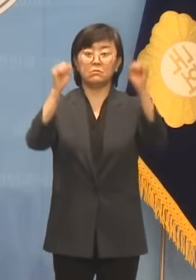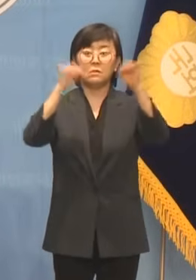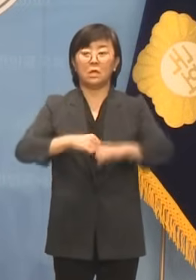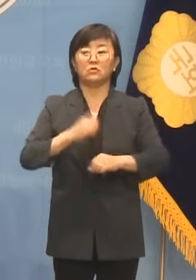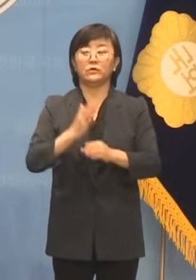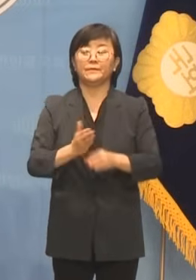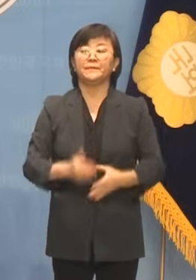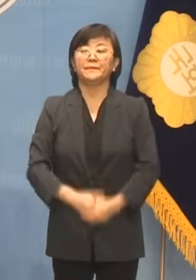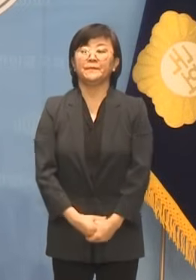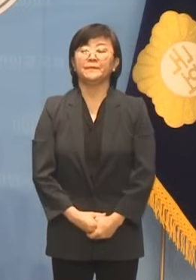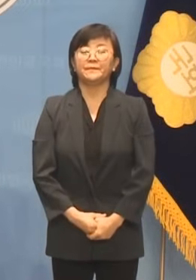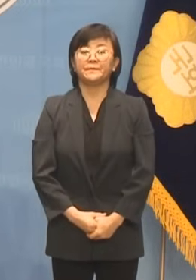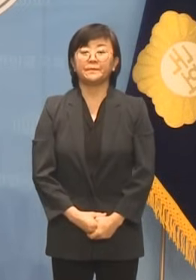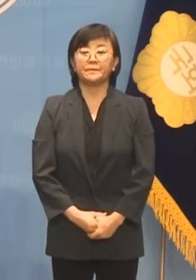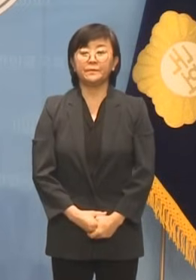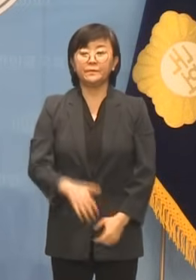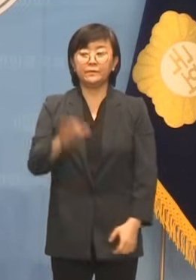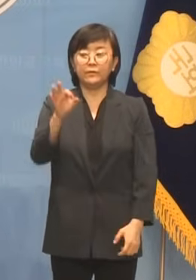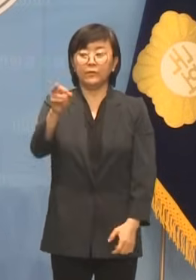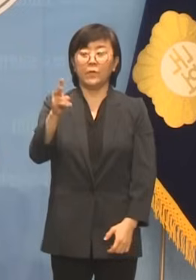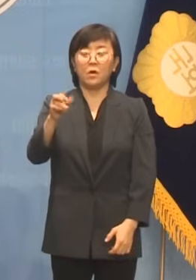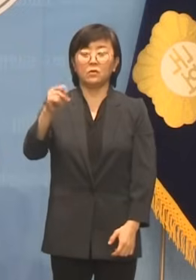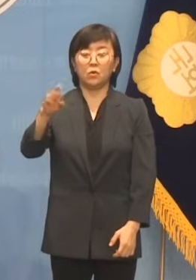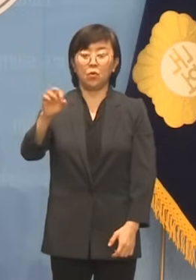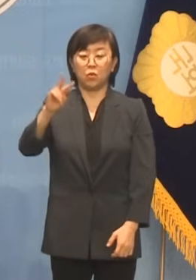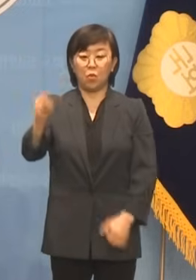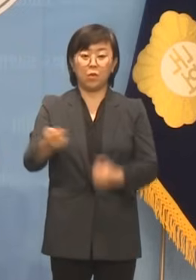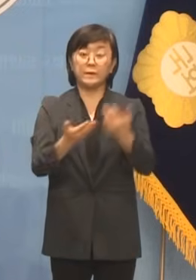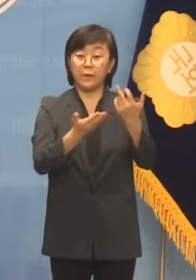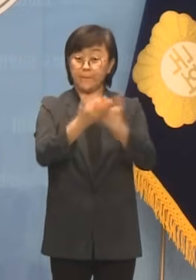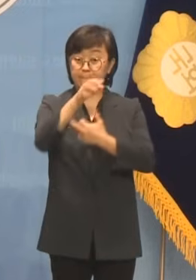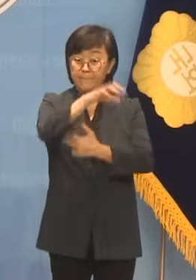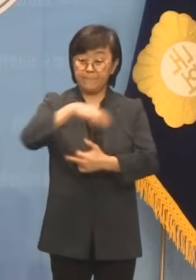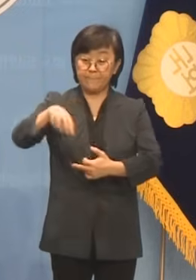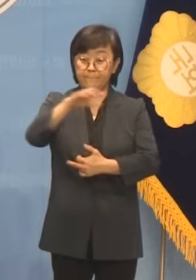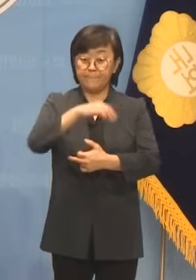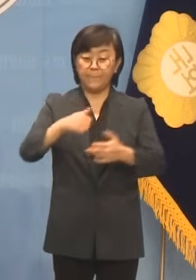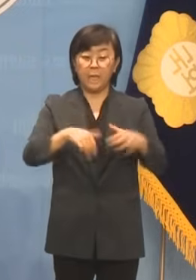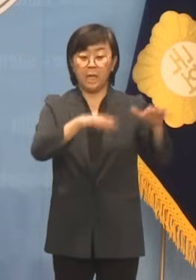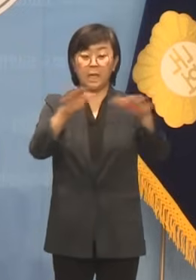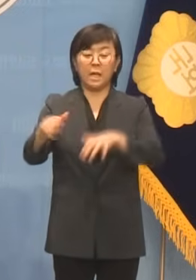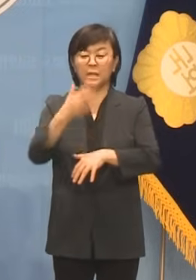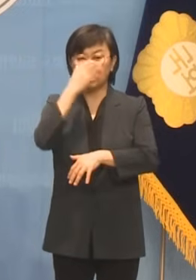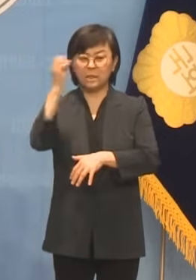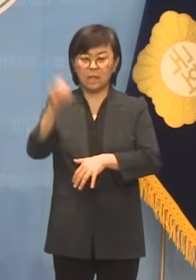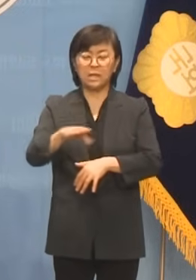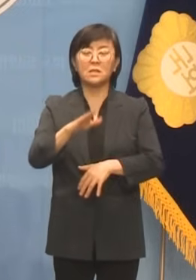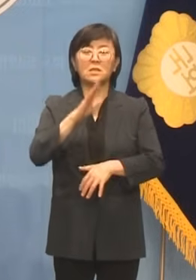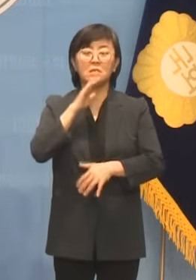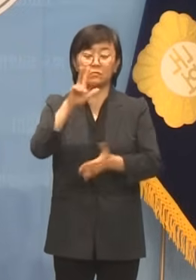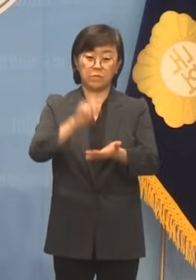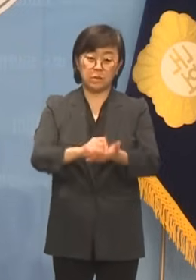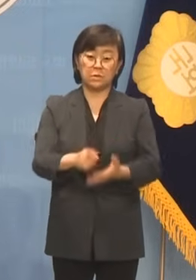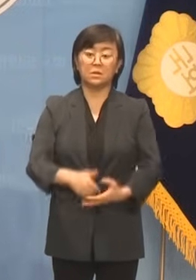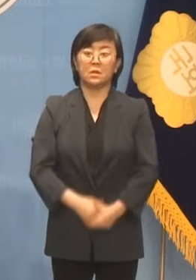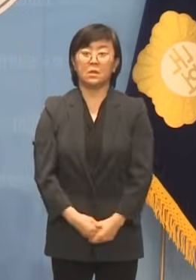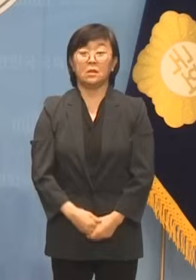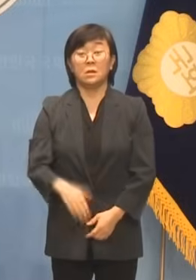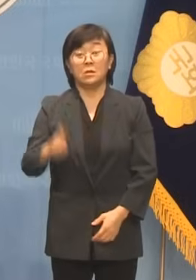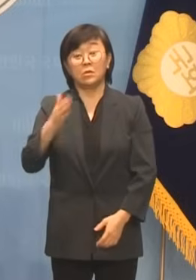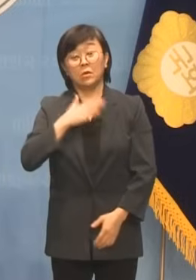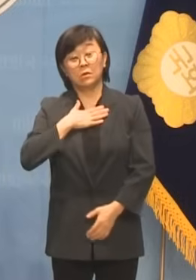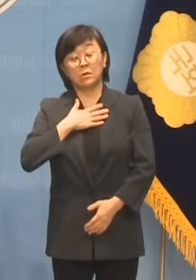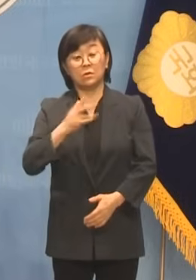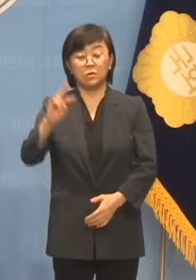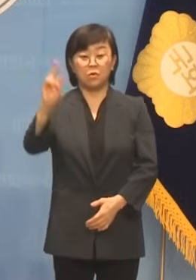현실입니다. 영종도와 강화, 옹진의 섬들에서도 해양 쓰레기는 꽤나 골칫거리입니다. 저는 귀국